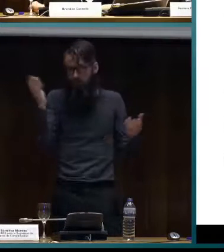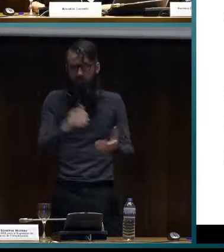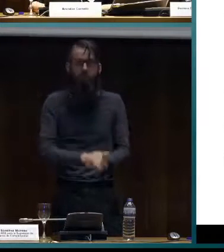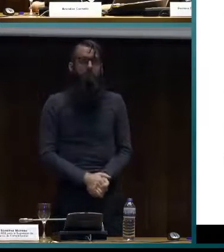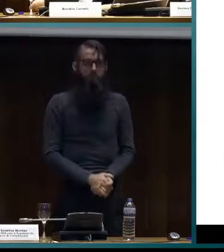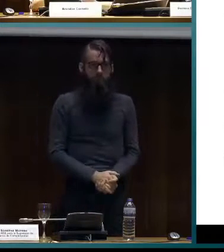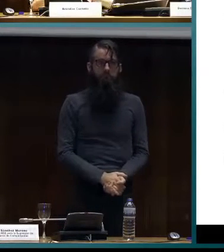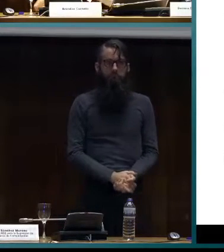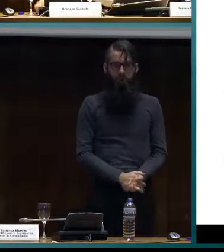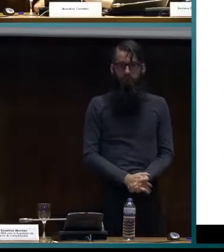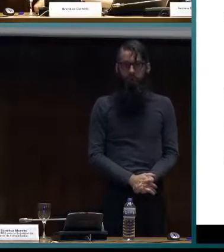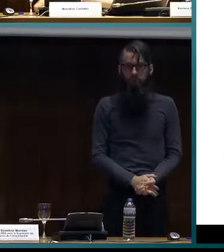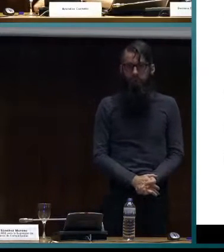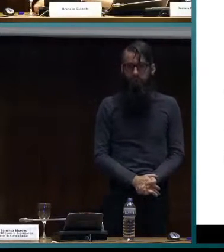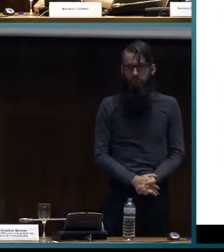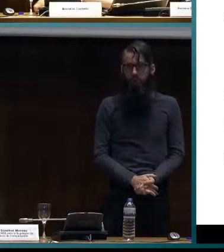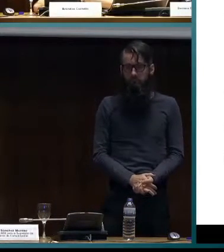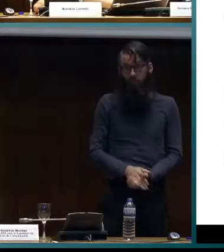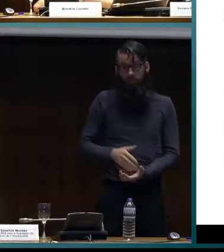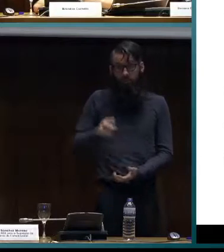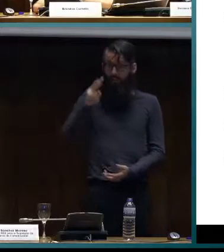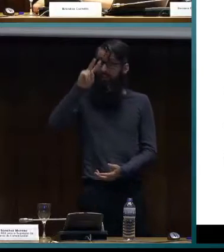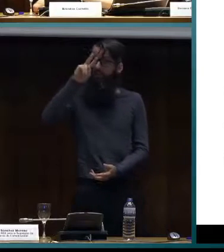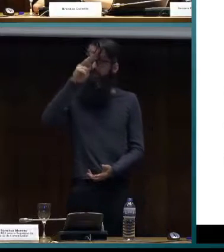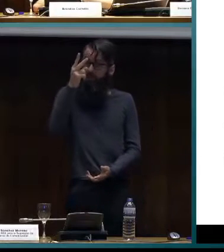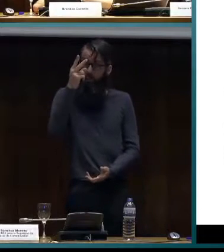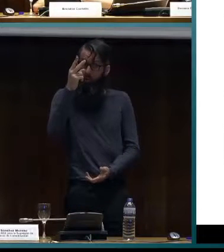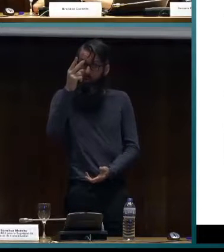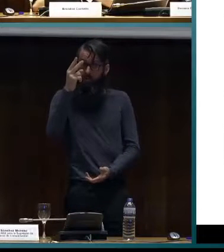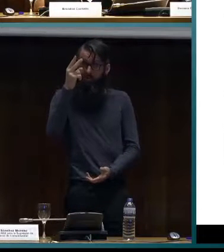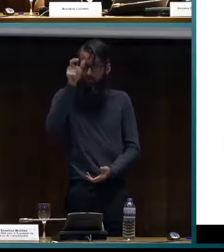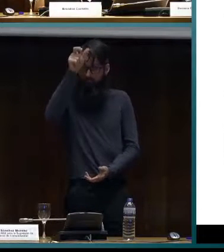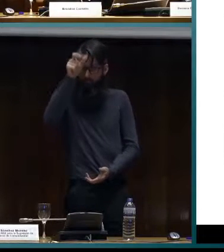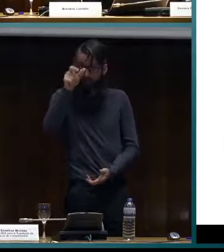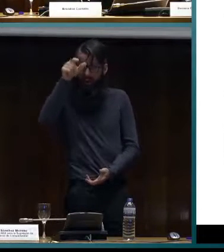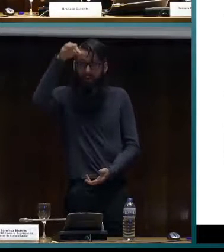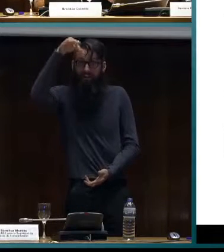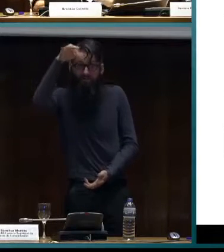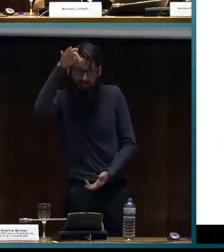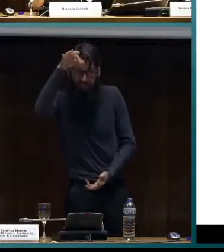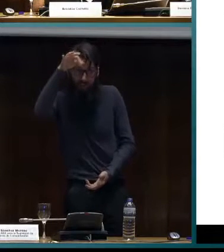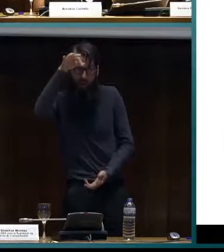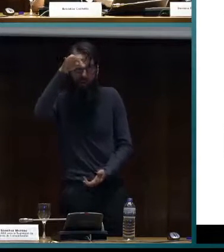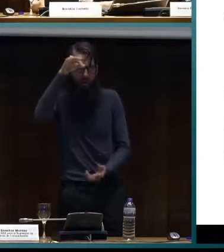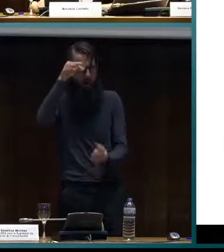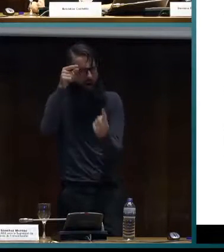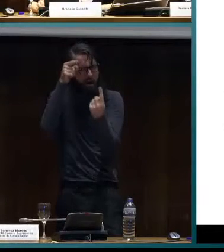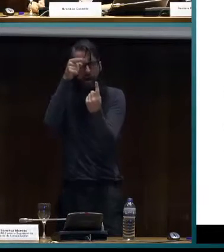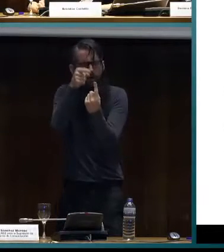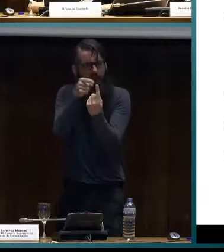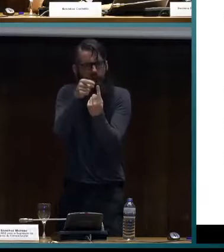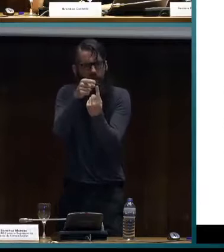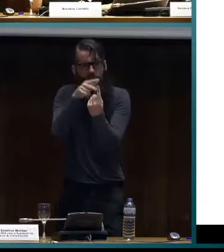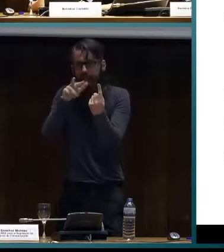¿Vale? Y aquí está utilizando la segunda persona del singular a nivel no referencial, ¿sí?, del todo